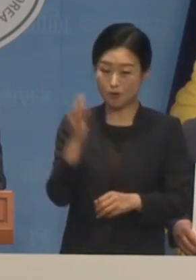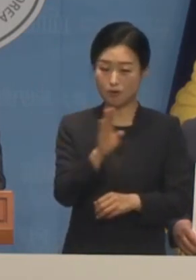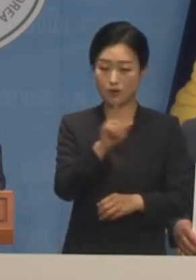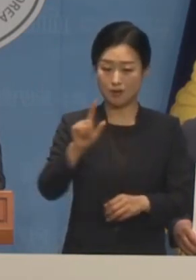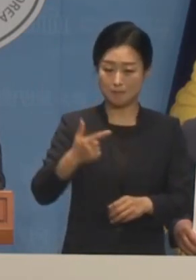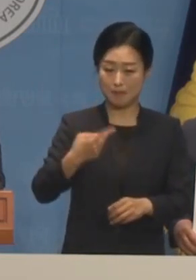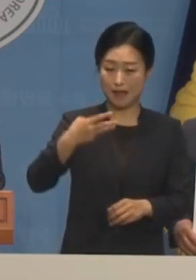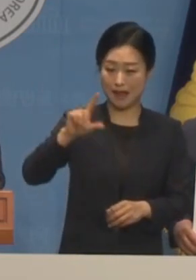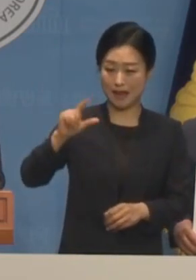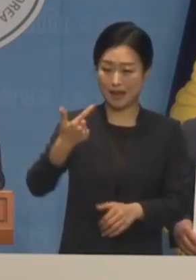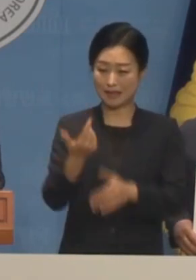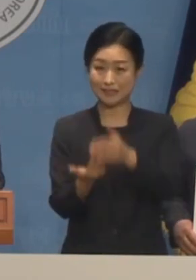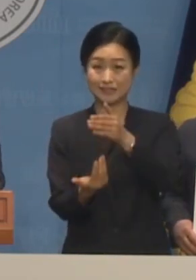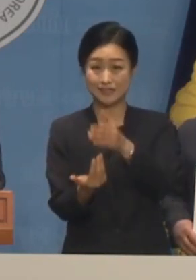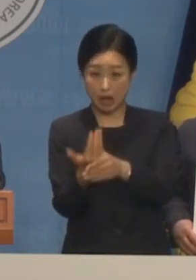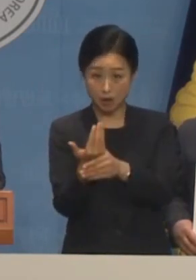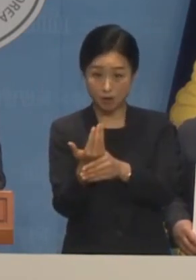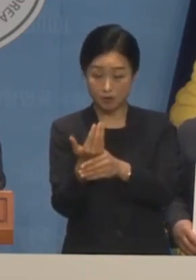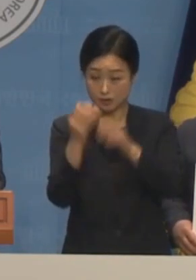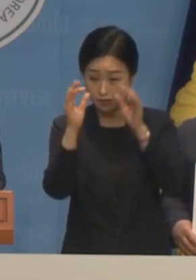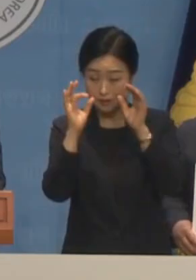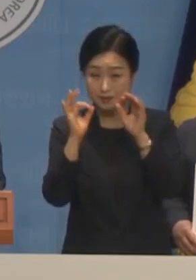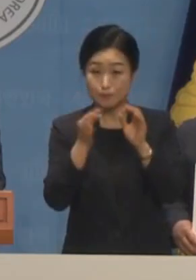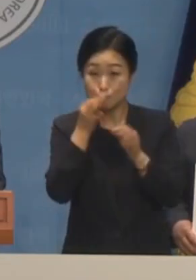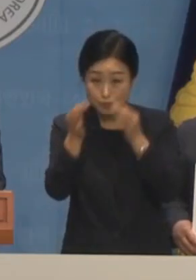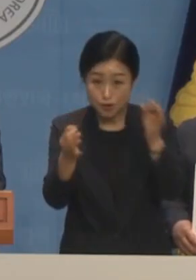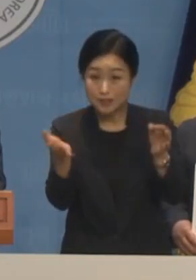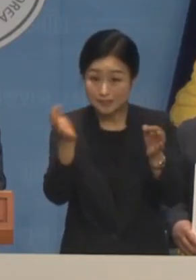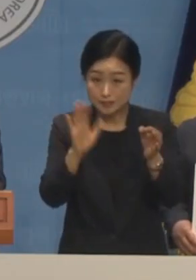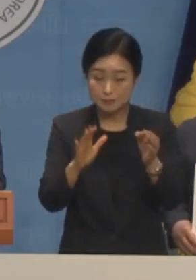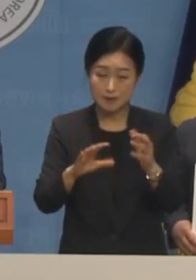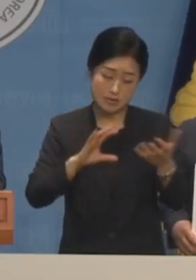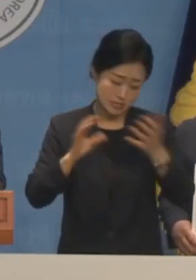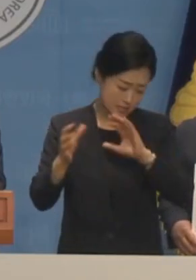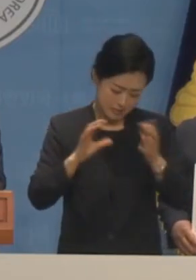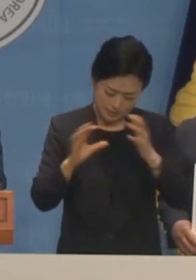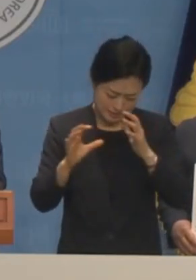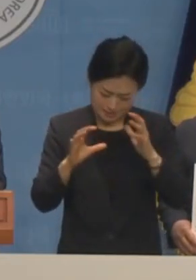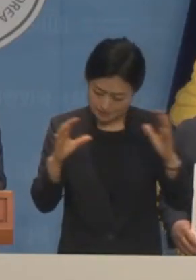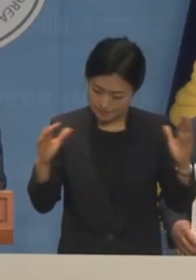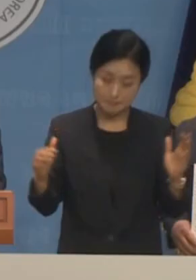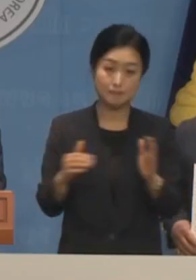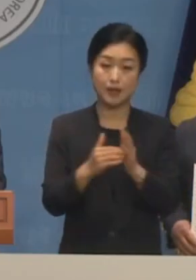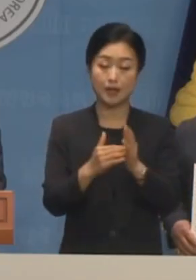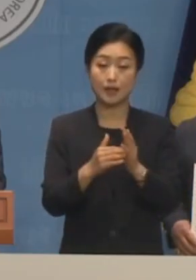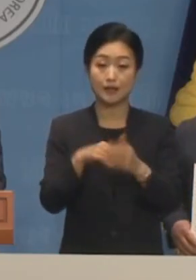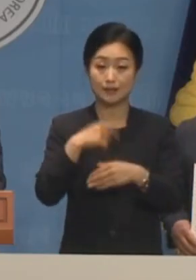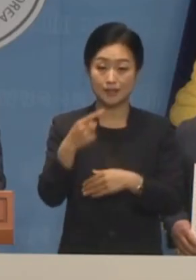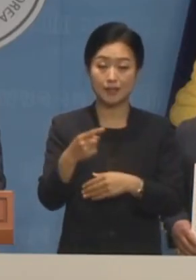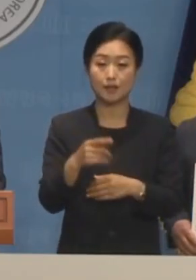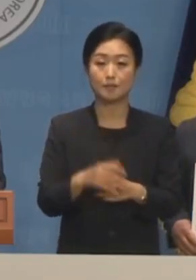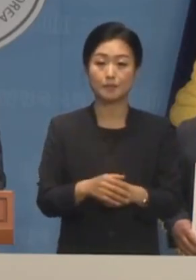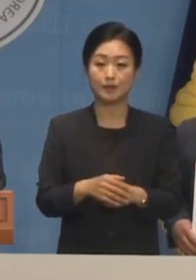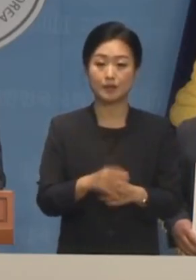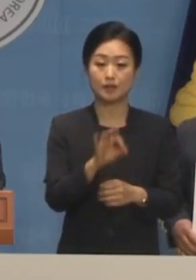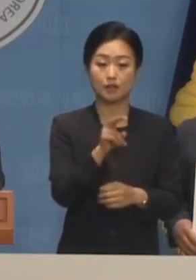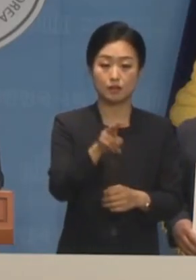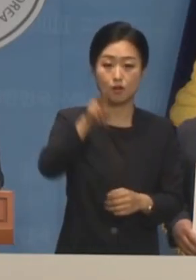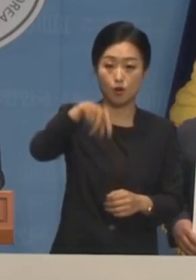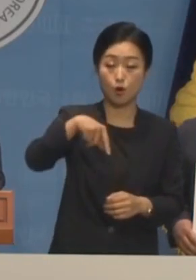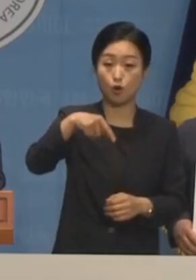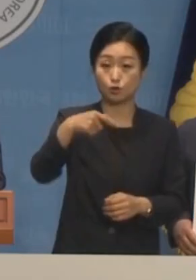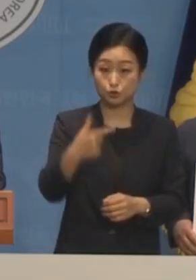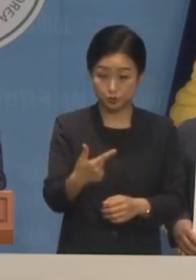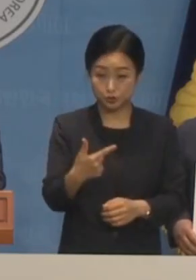불렸습니다 그러나 올 논의와 사회적 합의를 통해서 이제는이를 여수순천 119